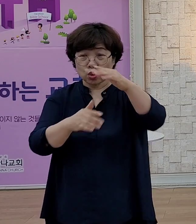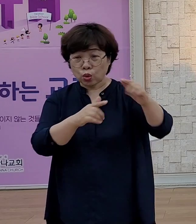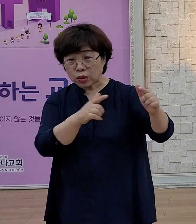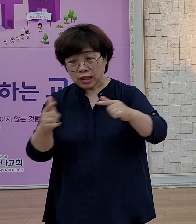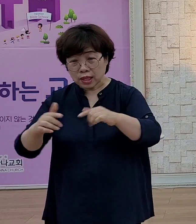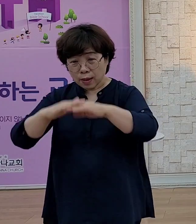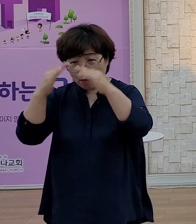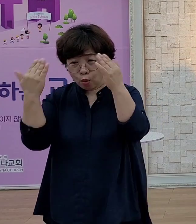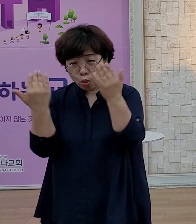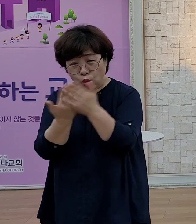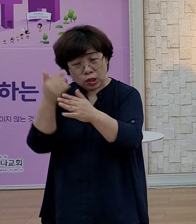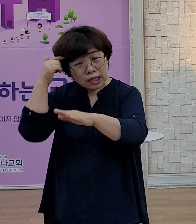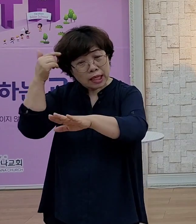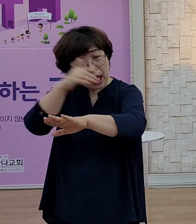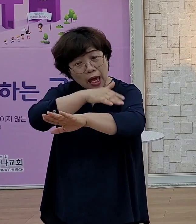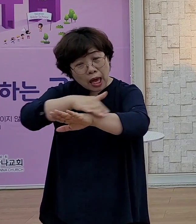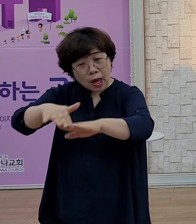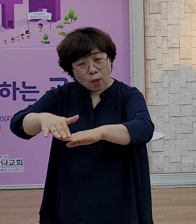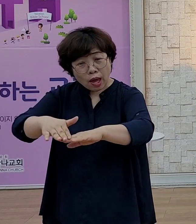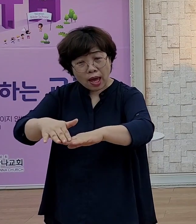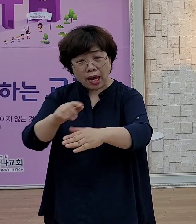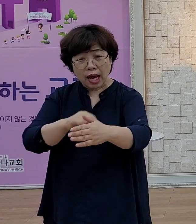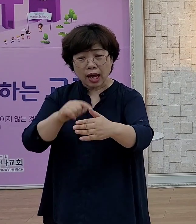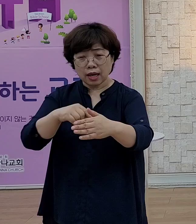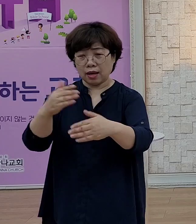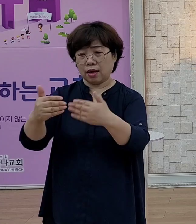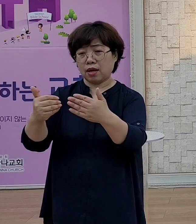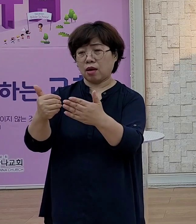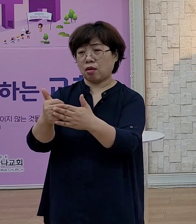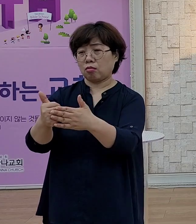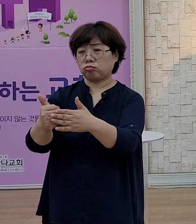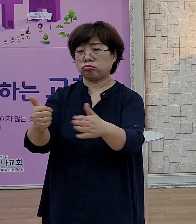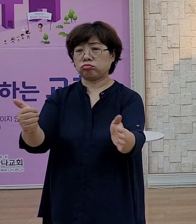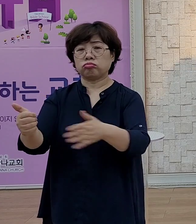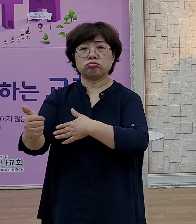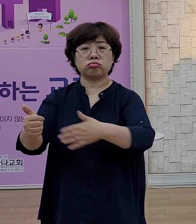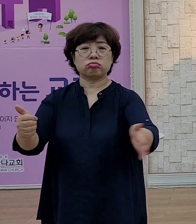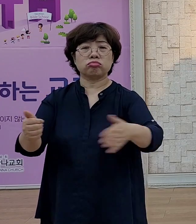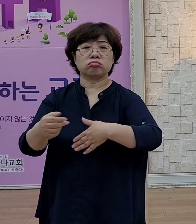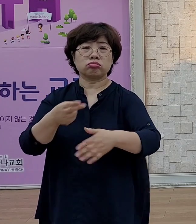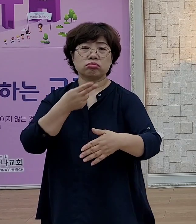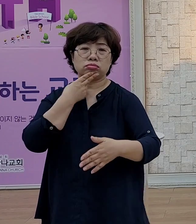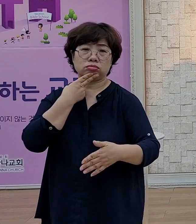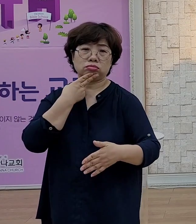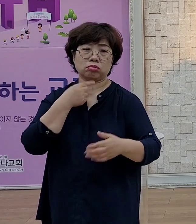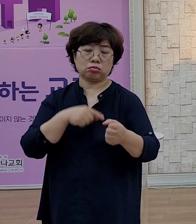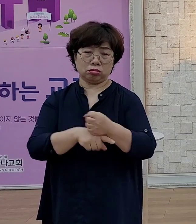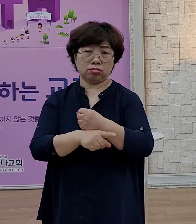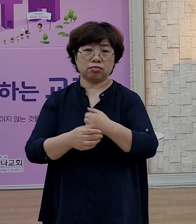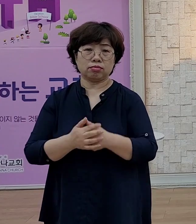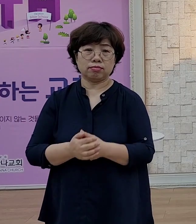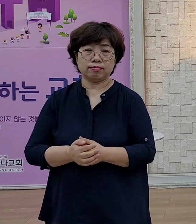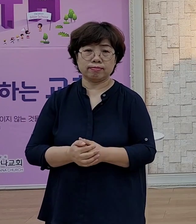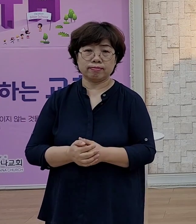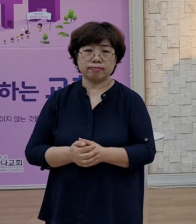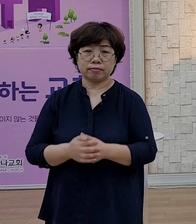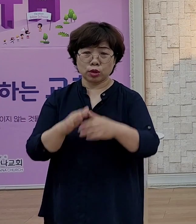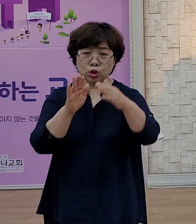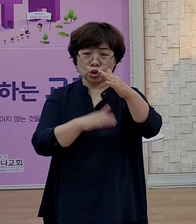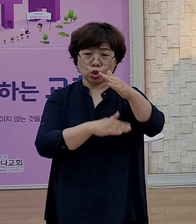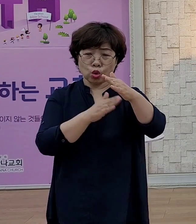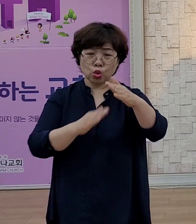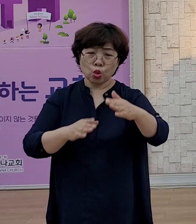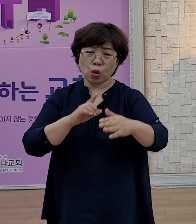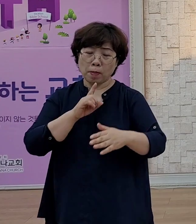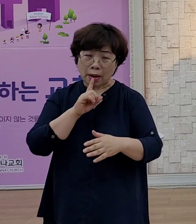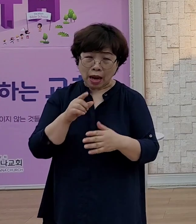모든 계획 가운데 하나님은 어디에도 계시지 않고 있다. 우리 성도들의